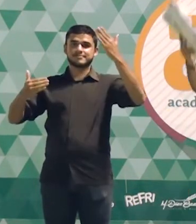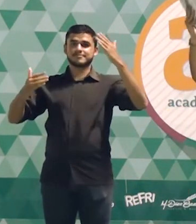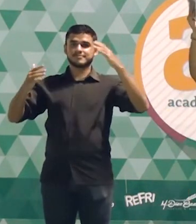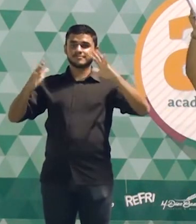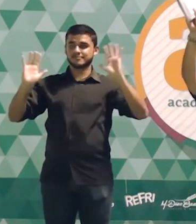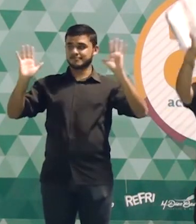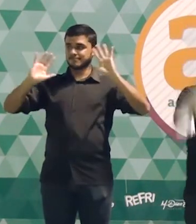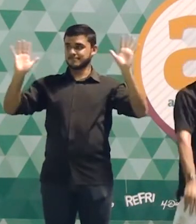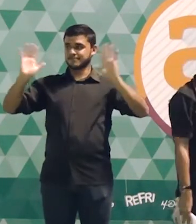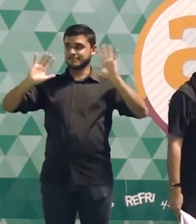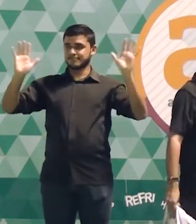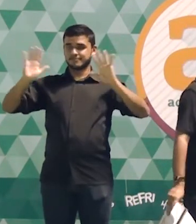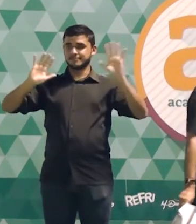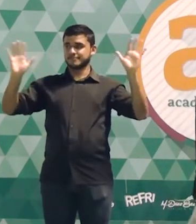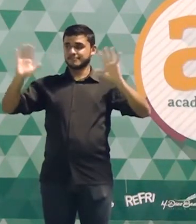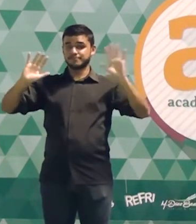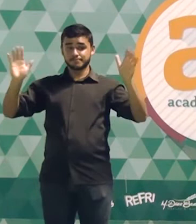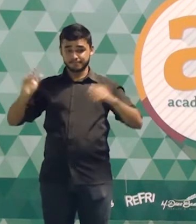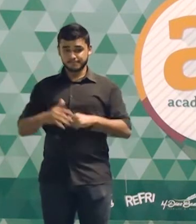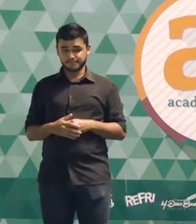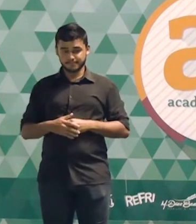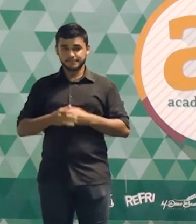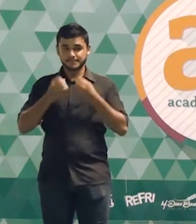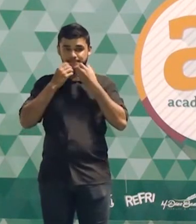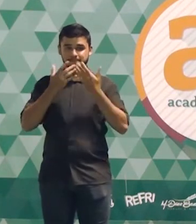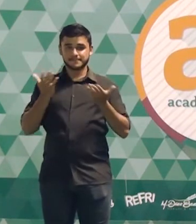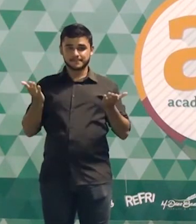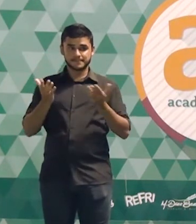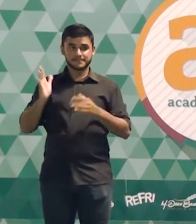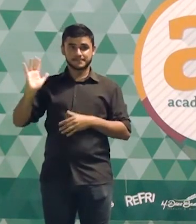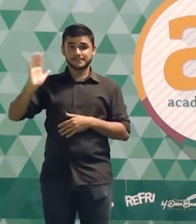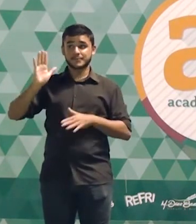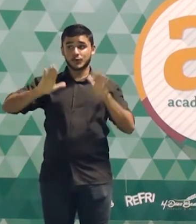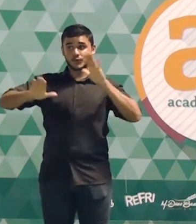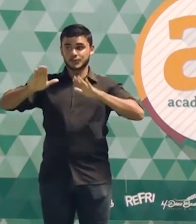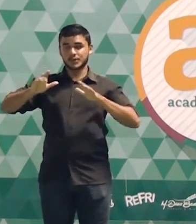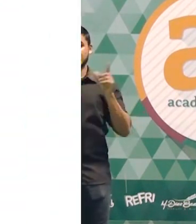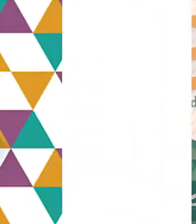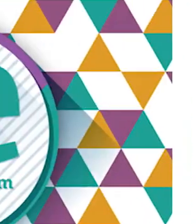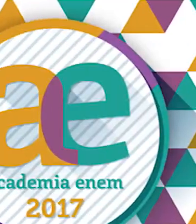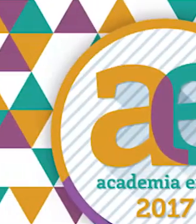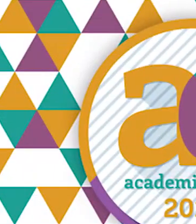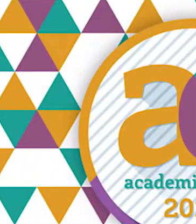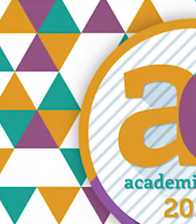obrigado pela atenção, feliz e até a próxima. Tudo de bom, cuidado com os carros, hoje tem jogo.